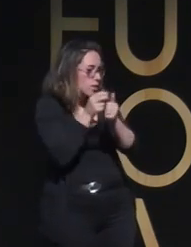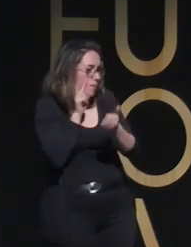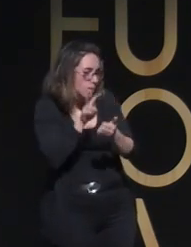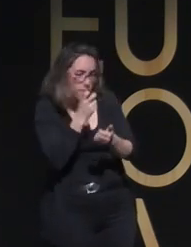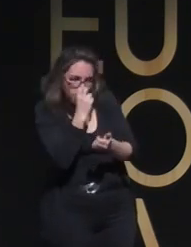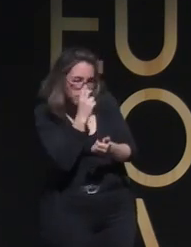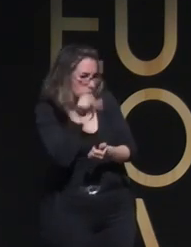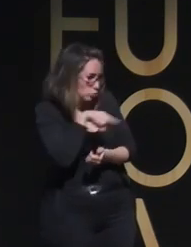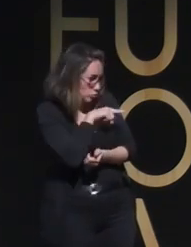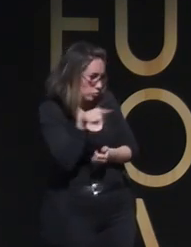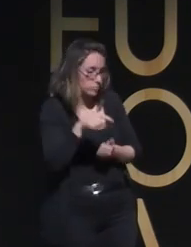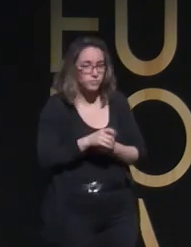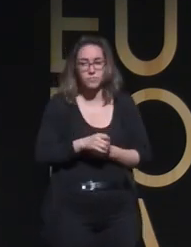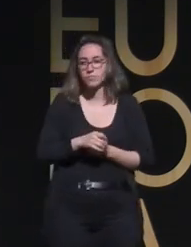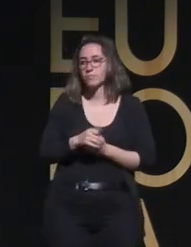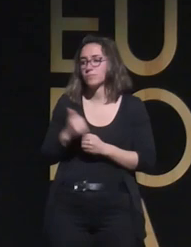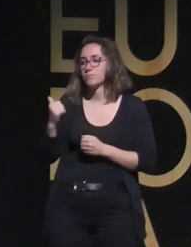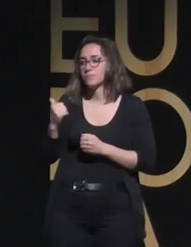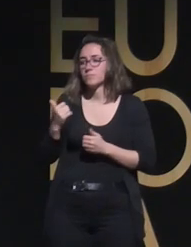de la parte masoca que tengas.